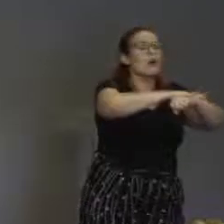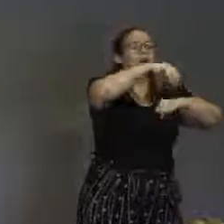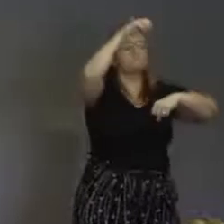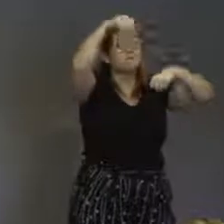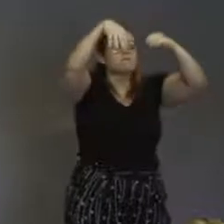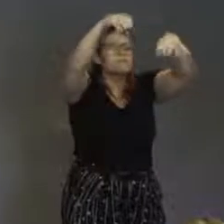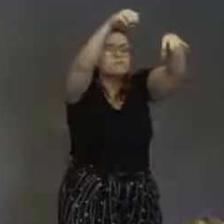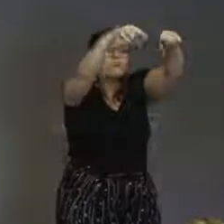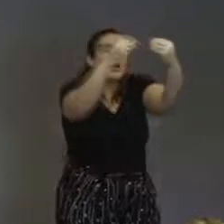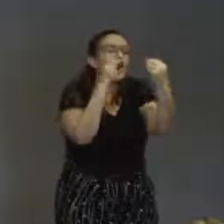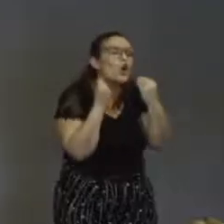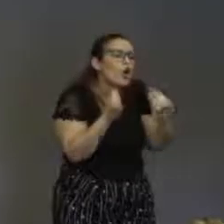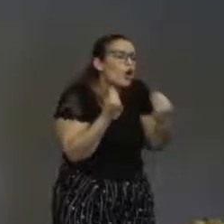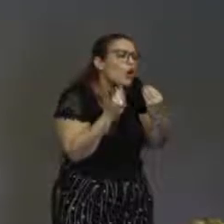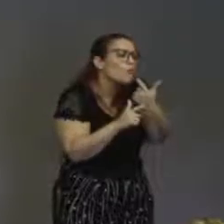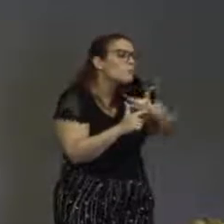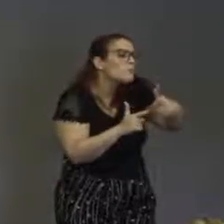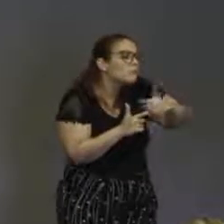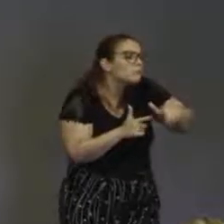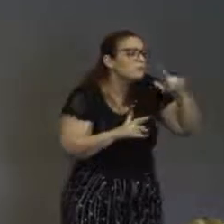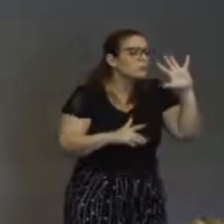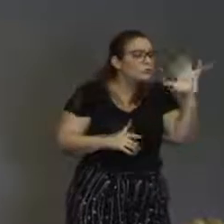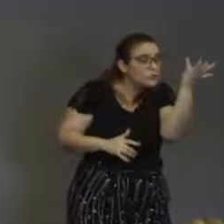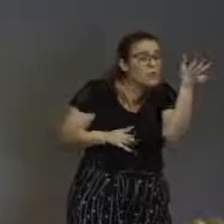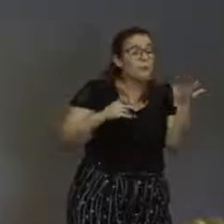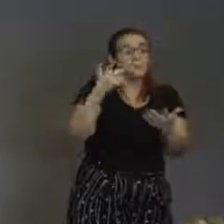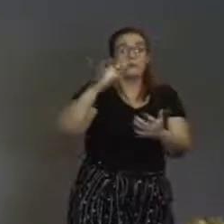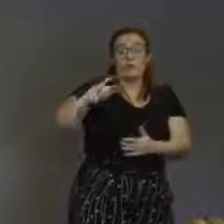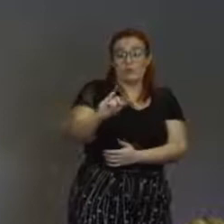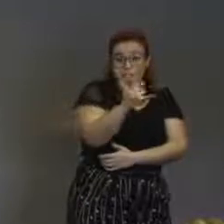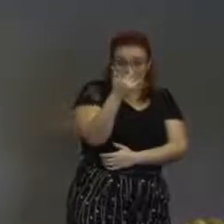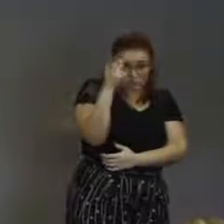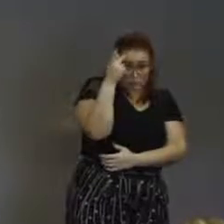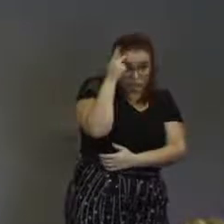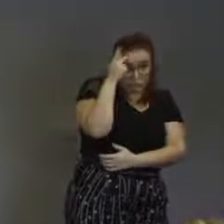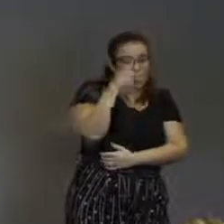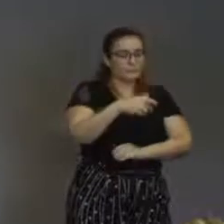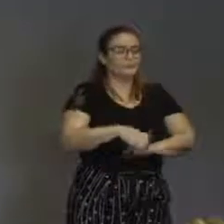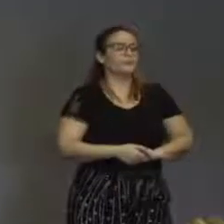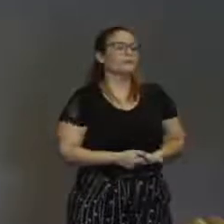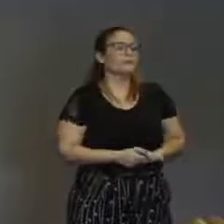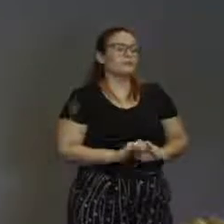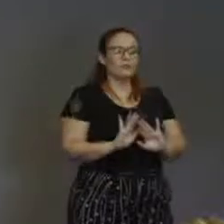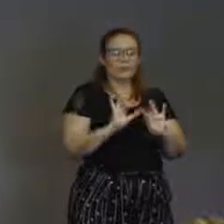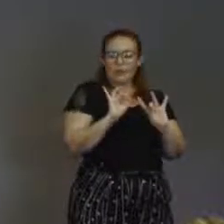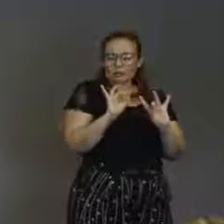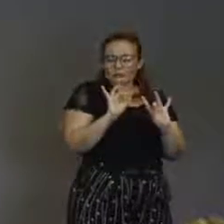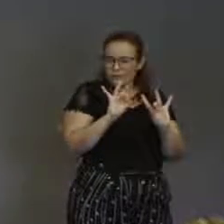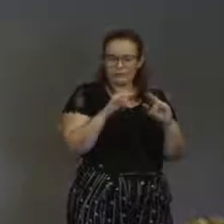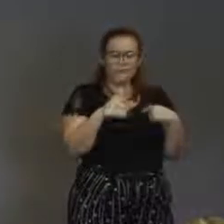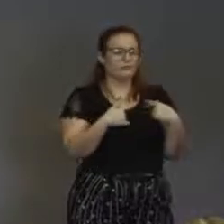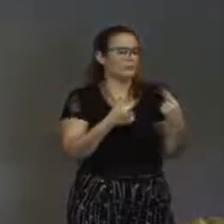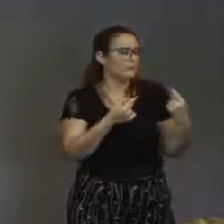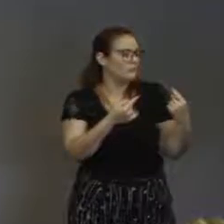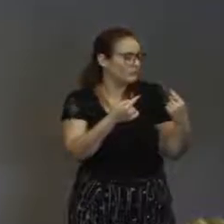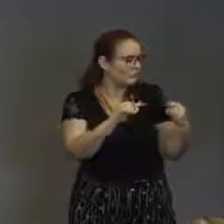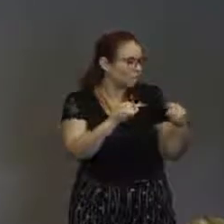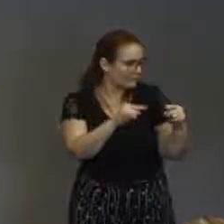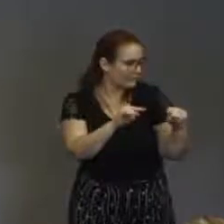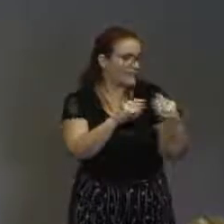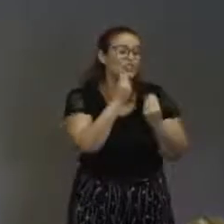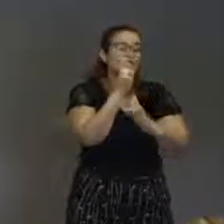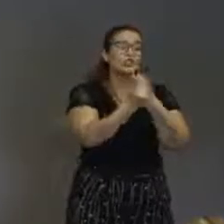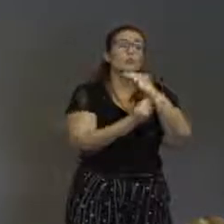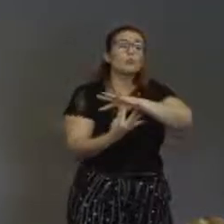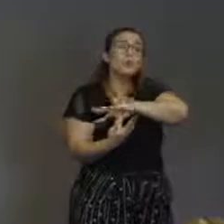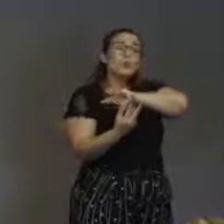gente vai lidando com isso para, de novo, aproveitar o que a cidade tem de mais bacana. E só para trazer uma pimentinha de como o mundo inteiro vem se debruçando sobre